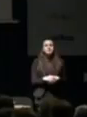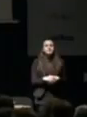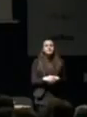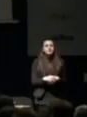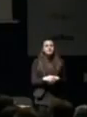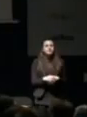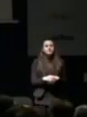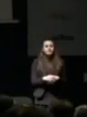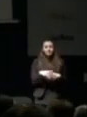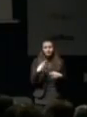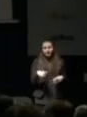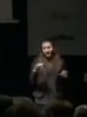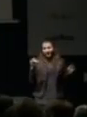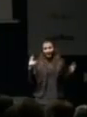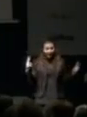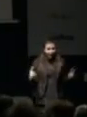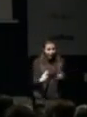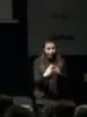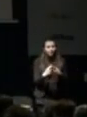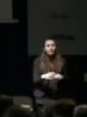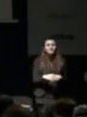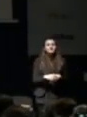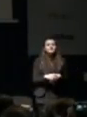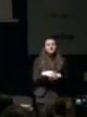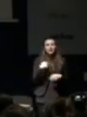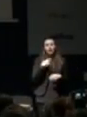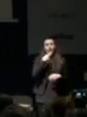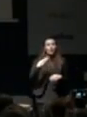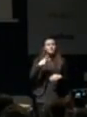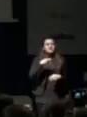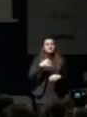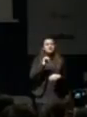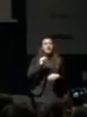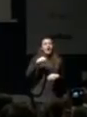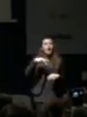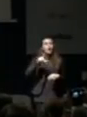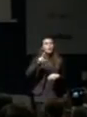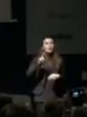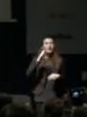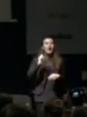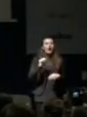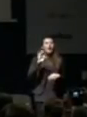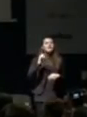a questo incontro ci sono gianluca foglia della casa editrice feltrinelli